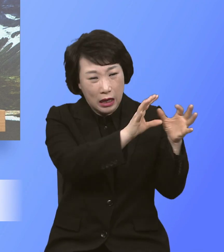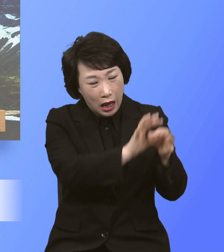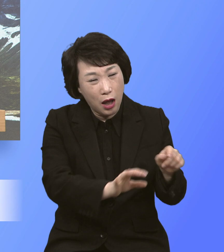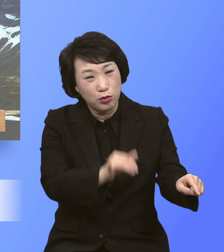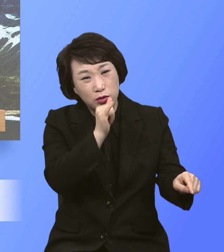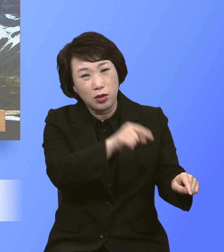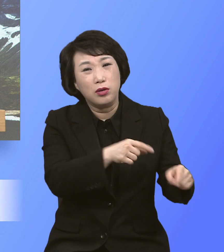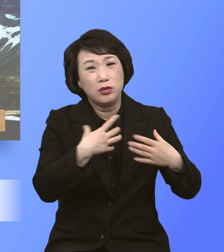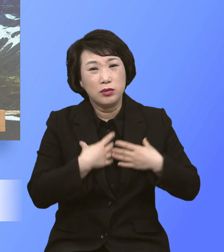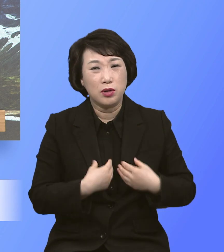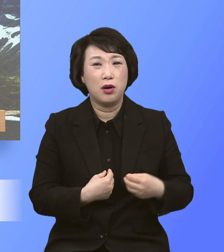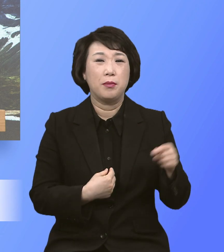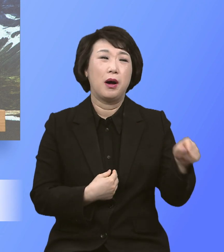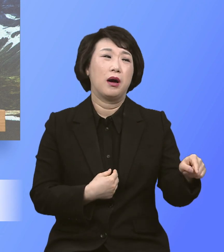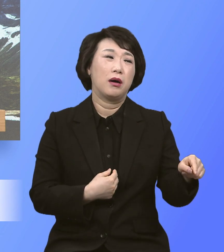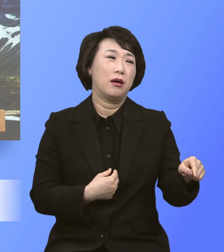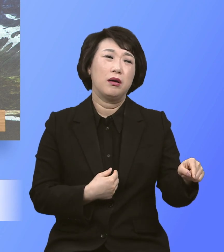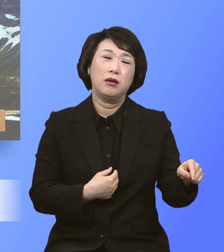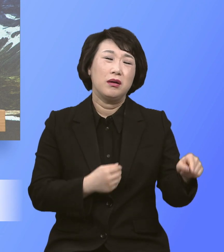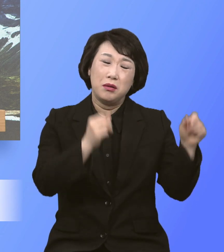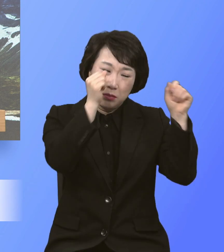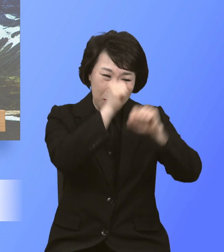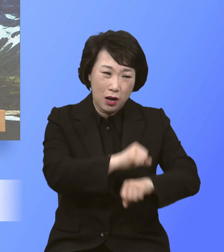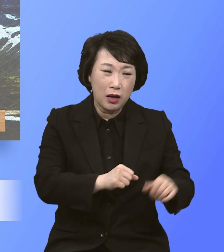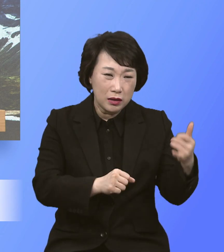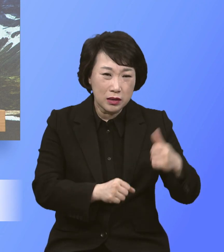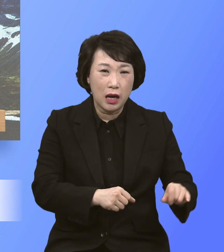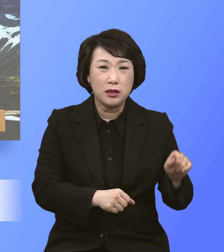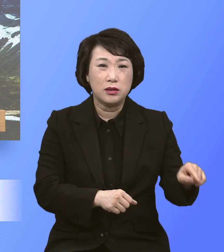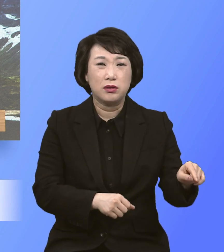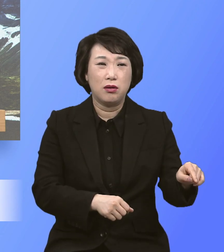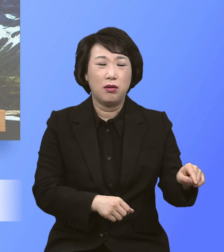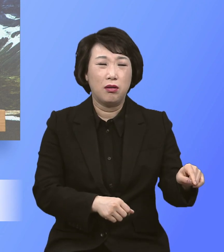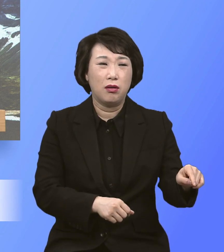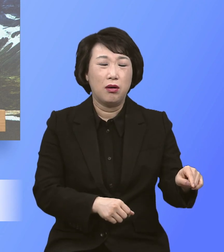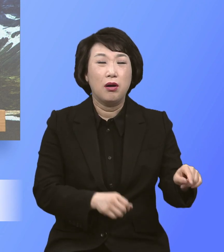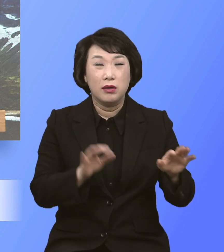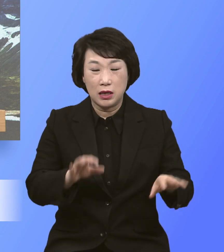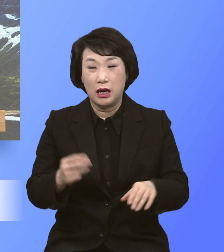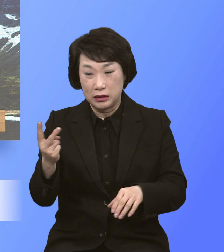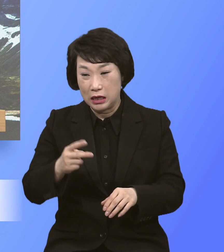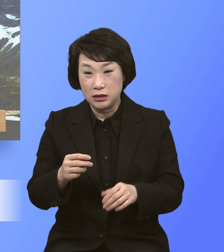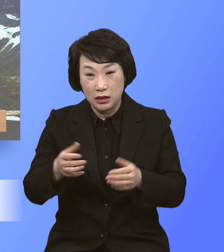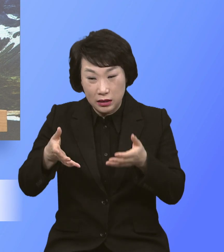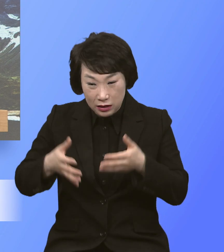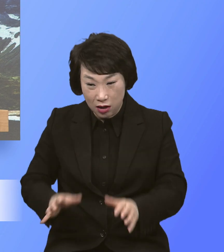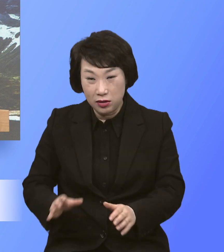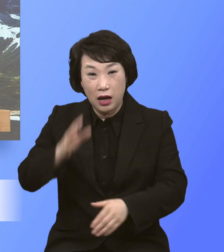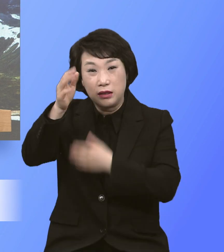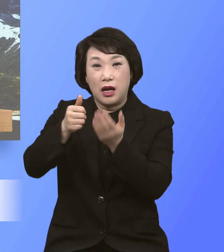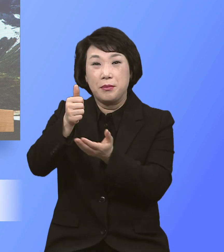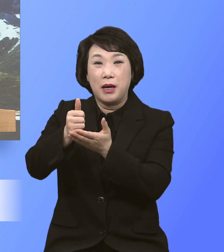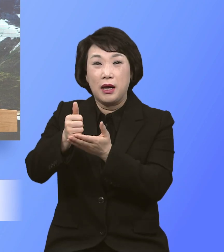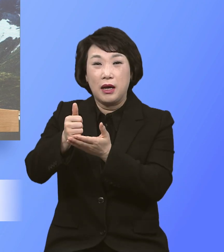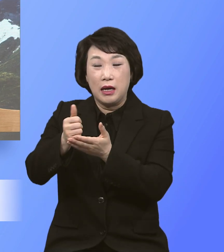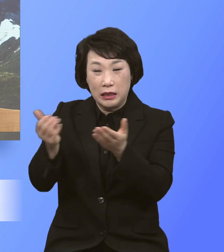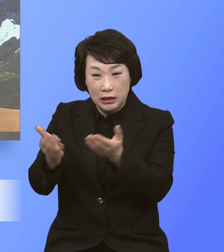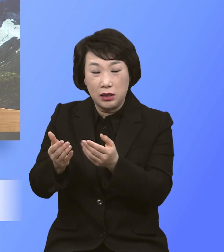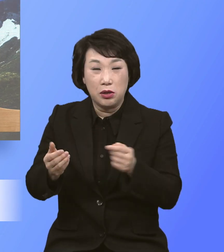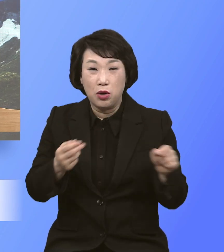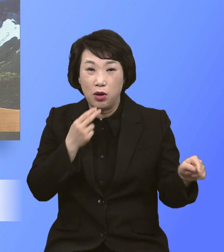이 절망적인 멸망의 자식에서 거듭나는 아주 위대한